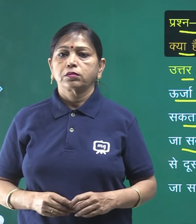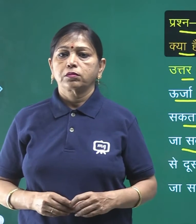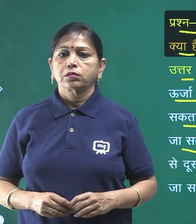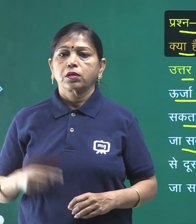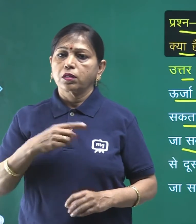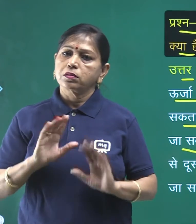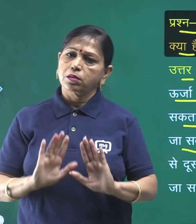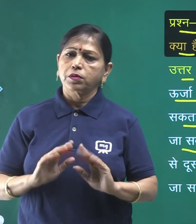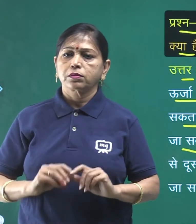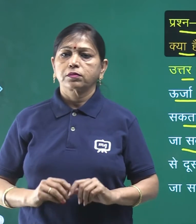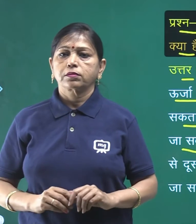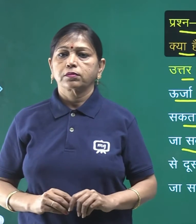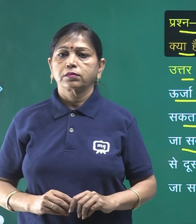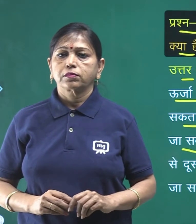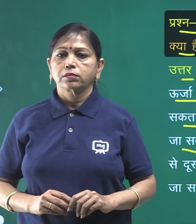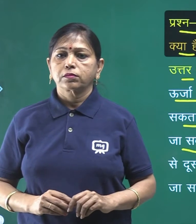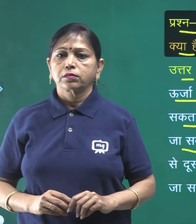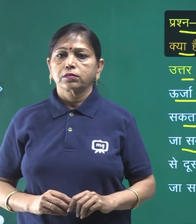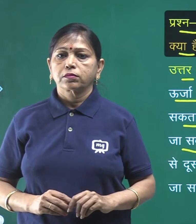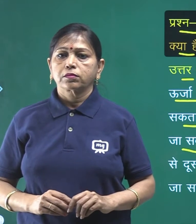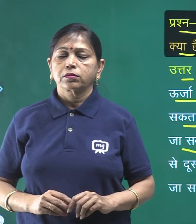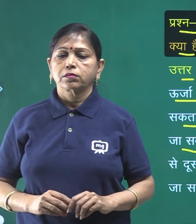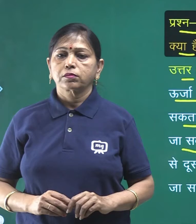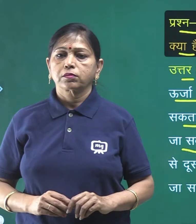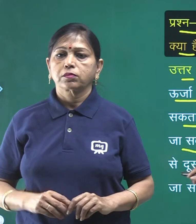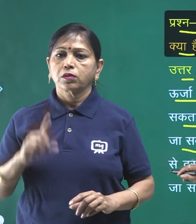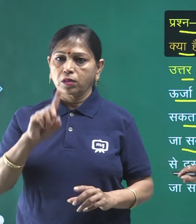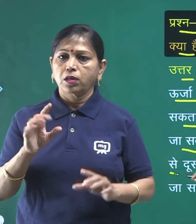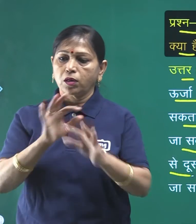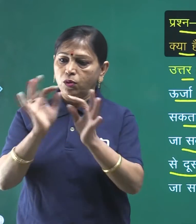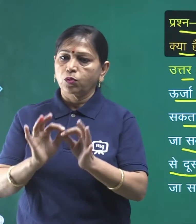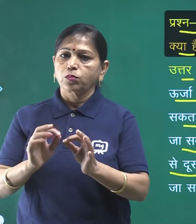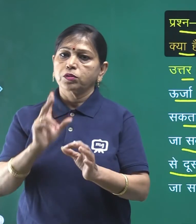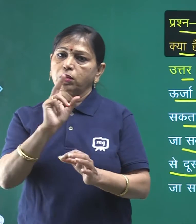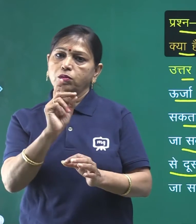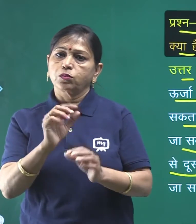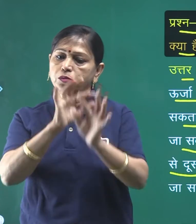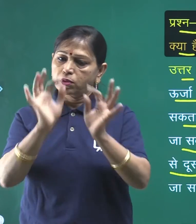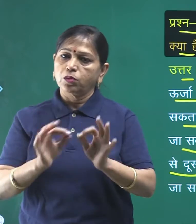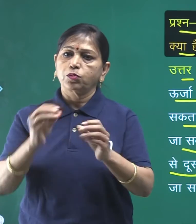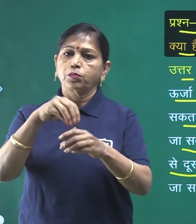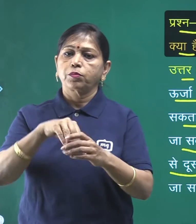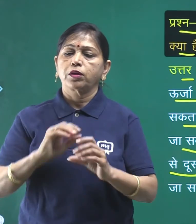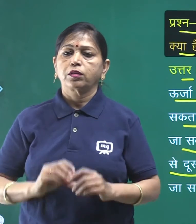इसे केवल एक रूप से दूसरे रूप में